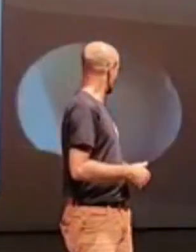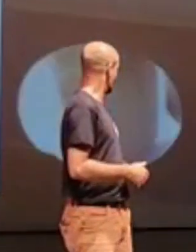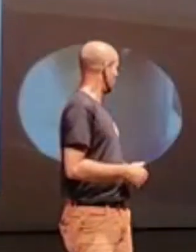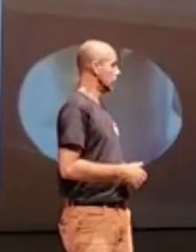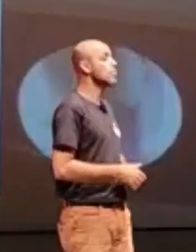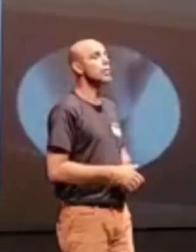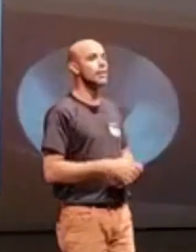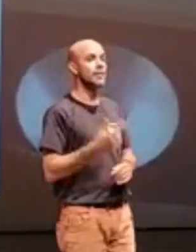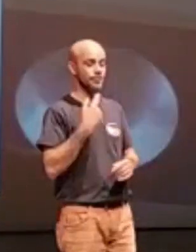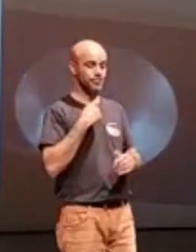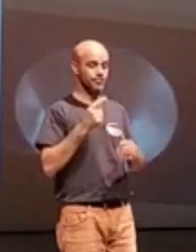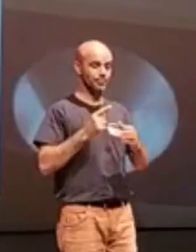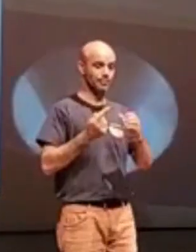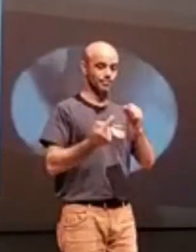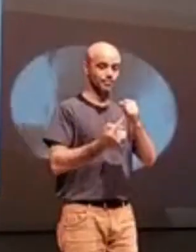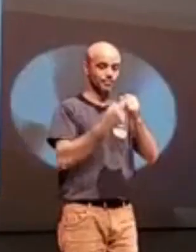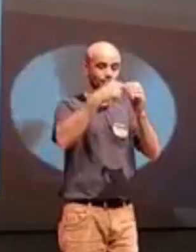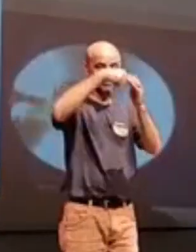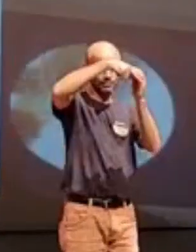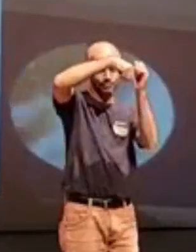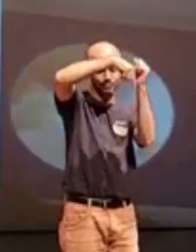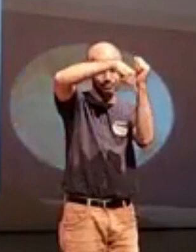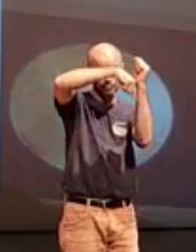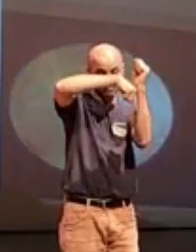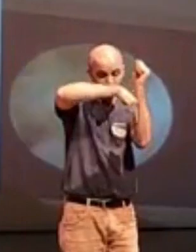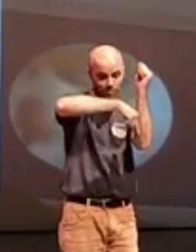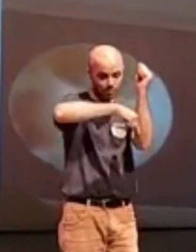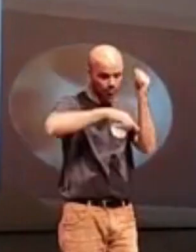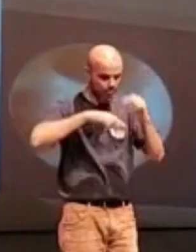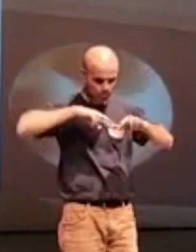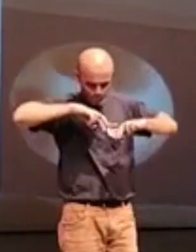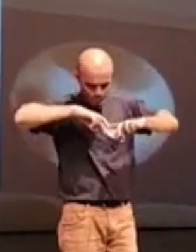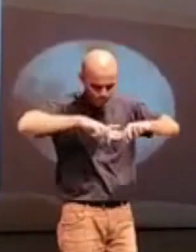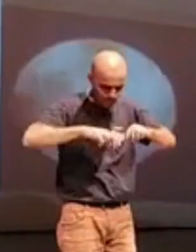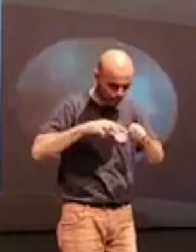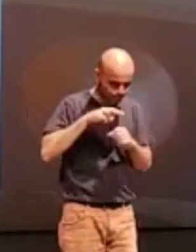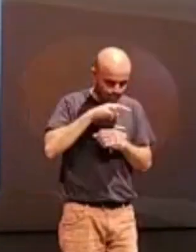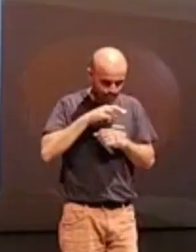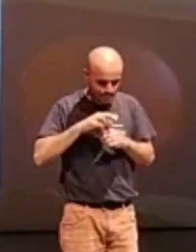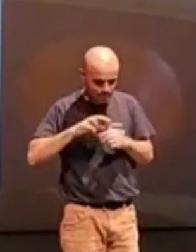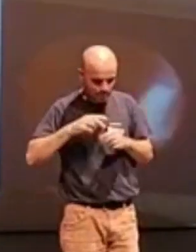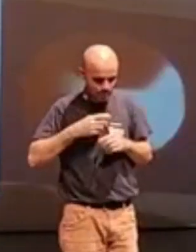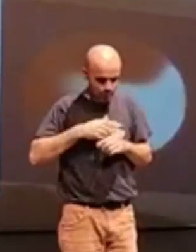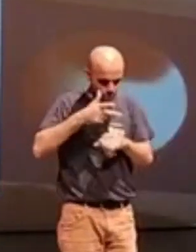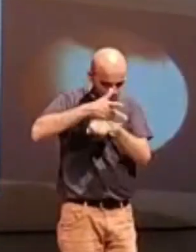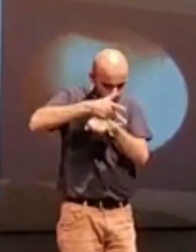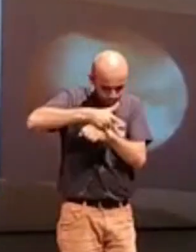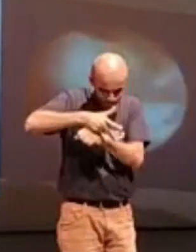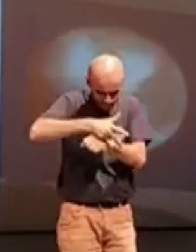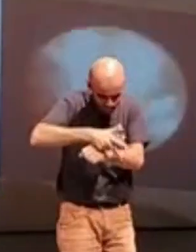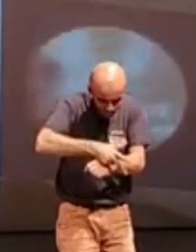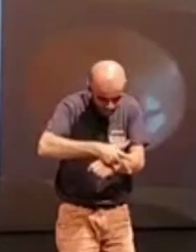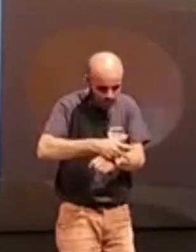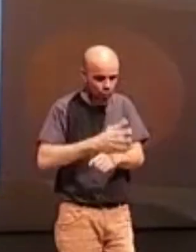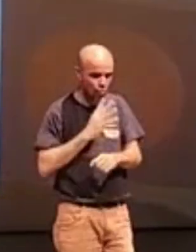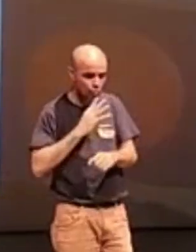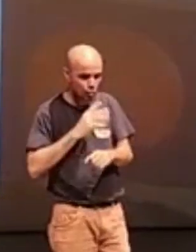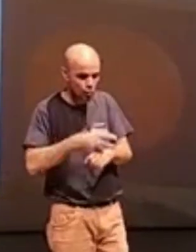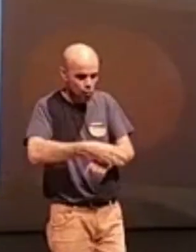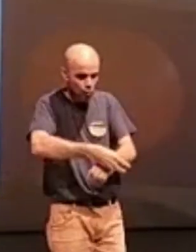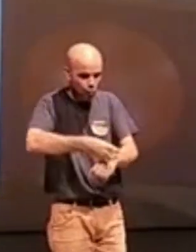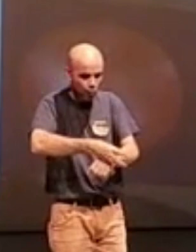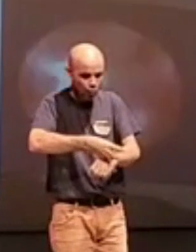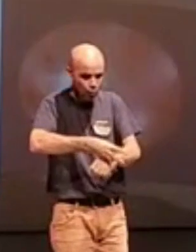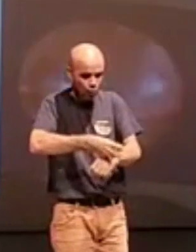Isso aqui é um acesso, um tal acesso de 7 milímetros, e através desse pequeno acesso, nós conseguimos sim tirar